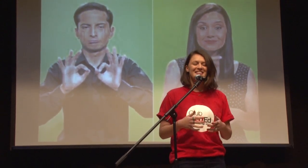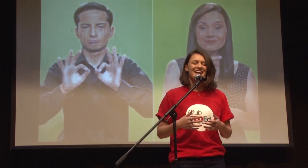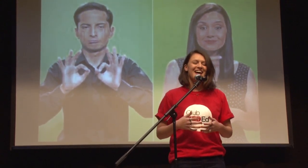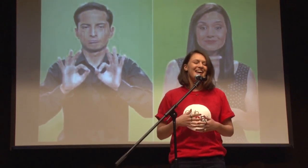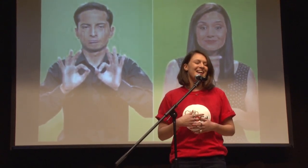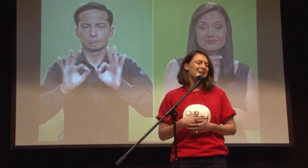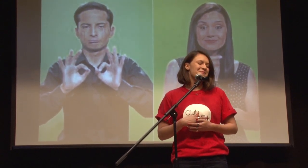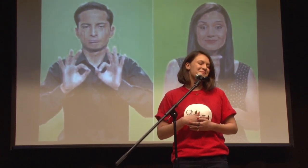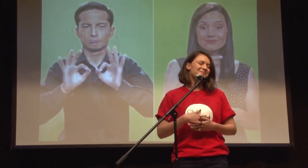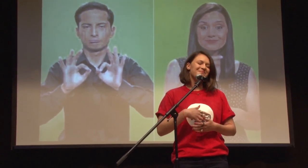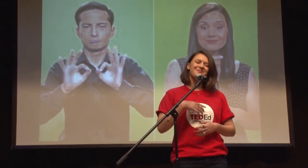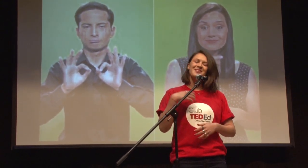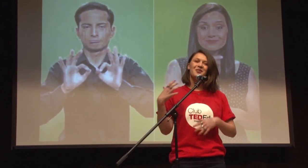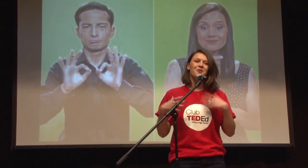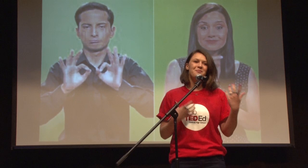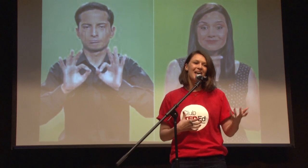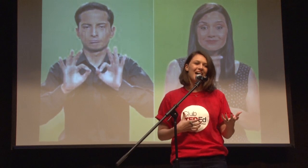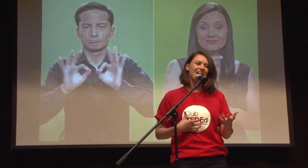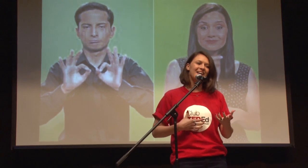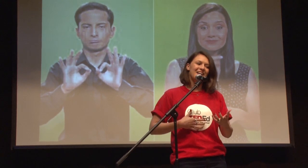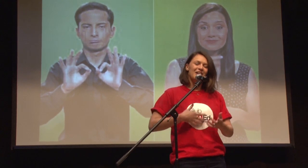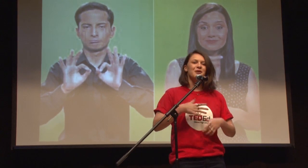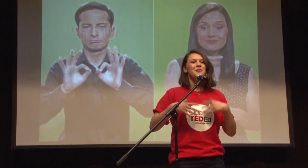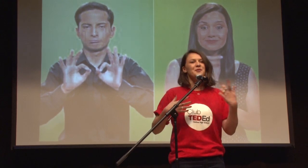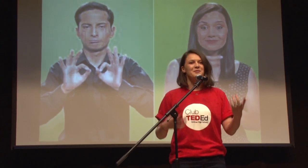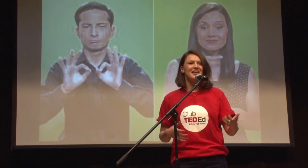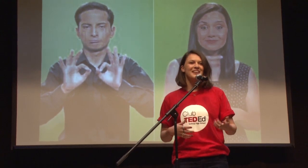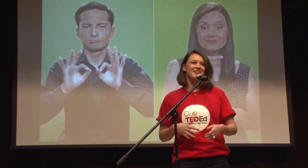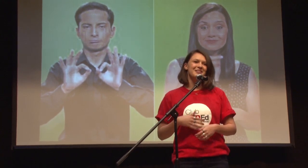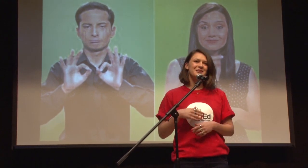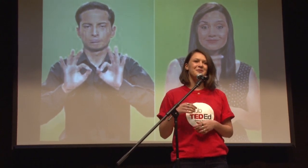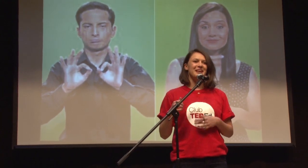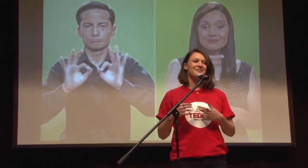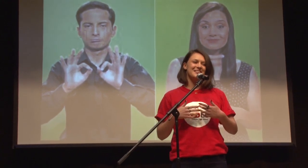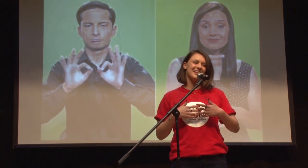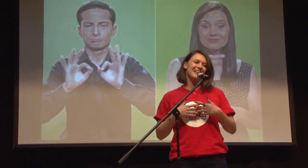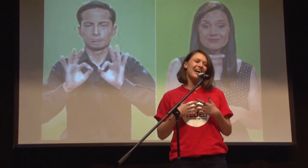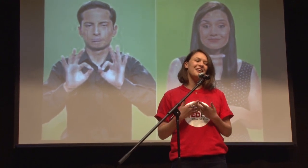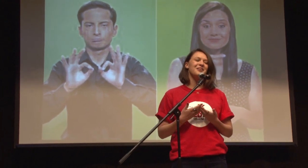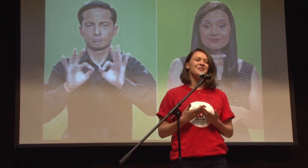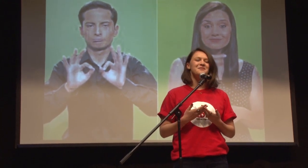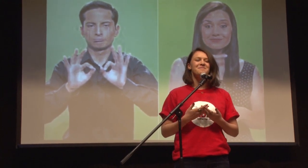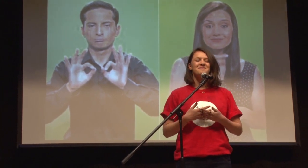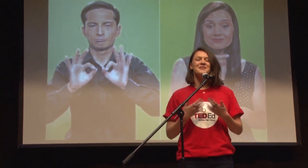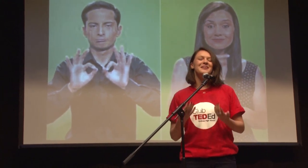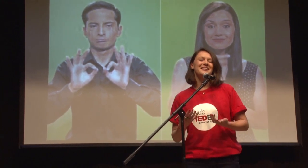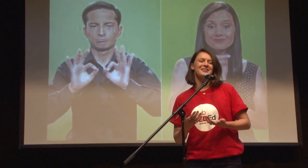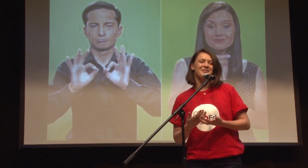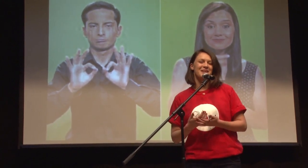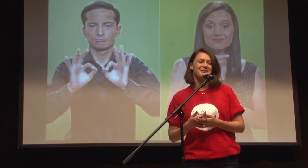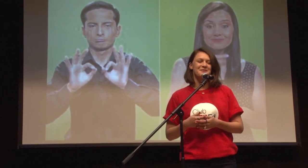hacía era copiar los movimientos como que fuese algo divertido para mí.